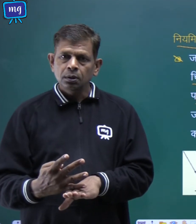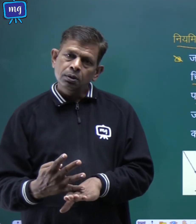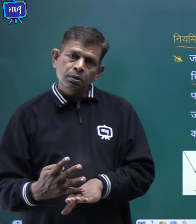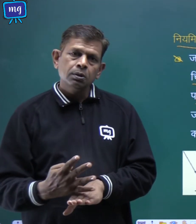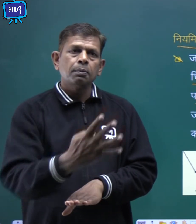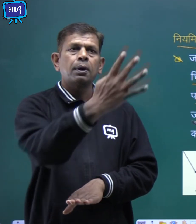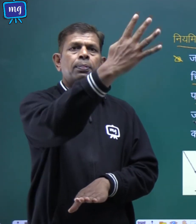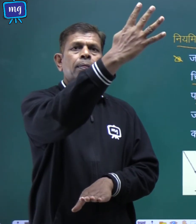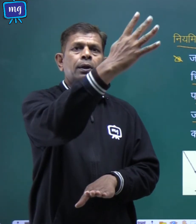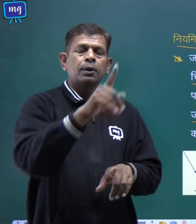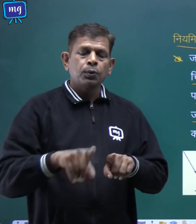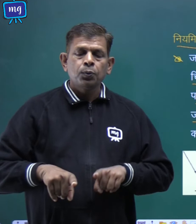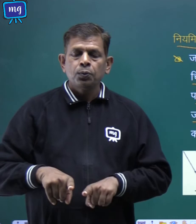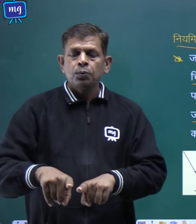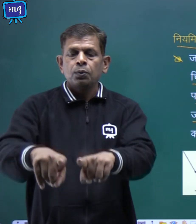समानांतर लौट जाती हैं।